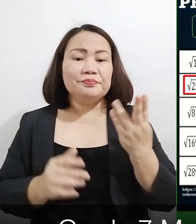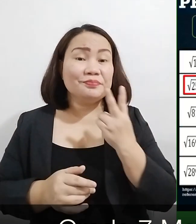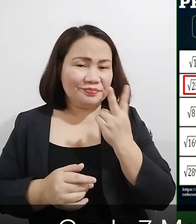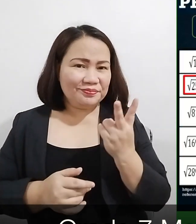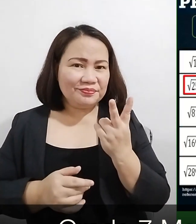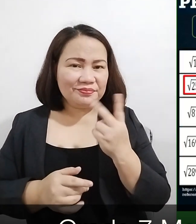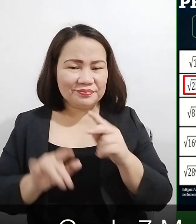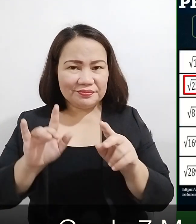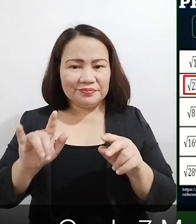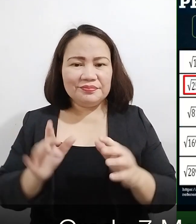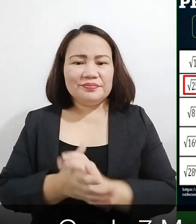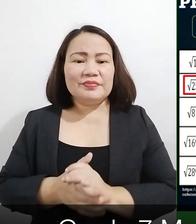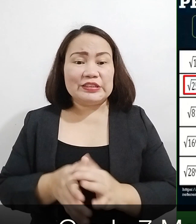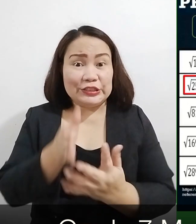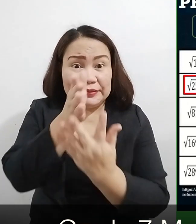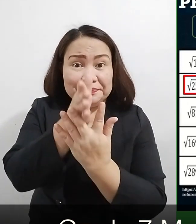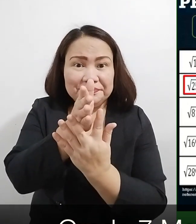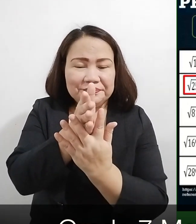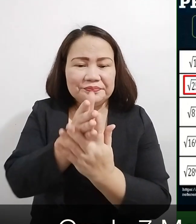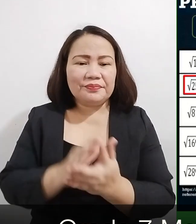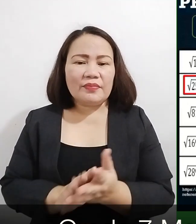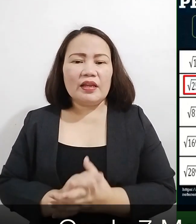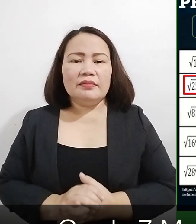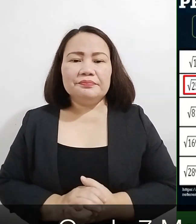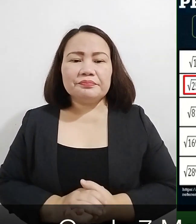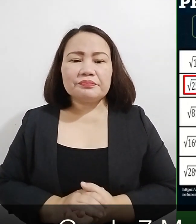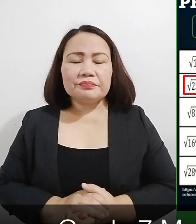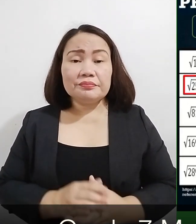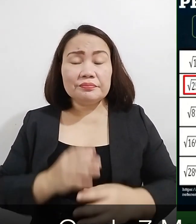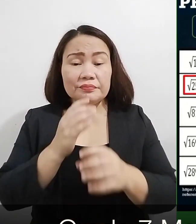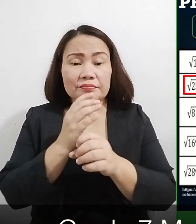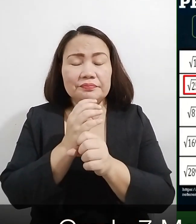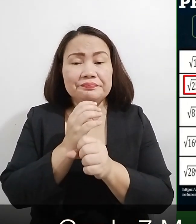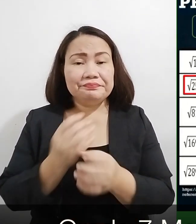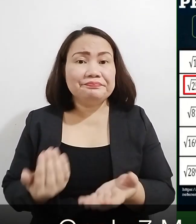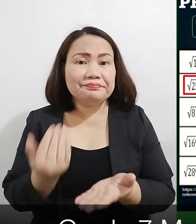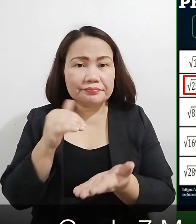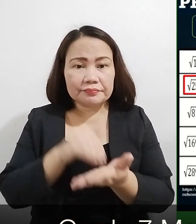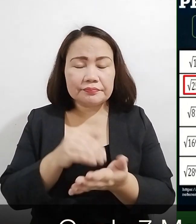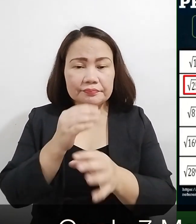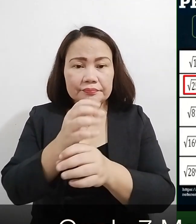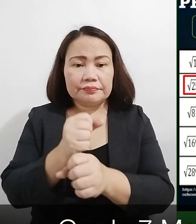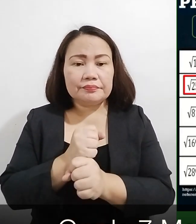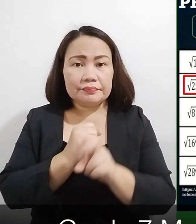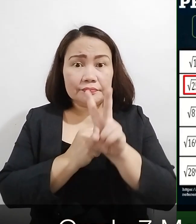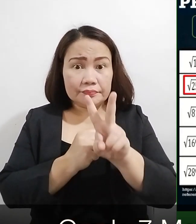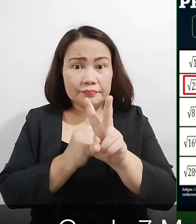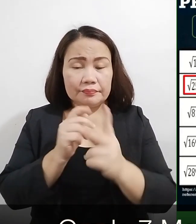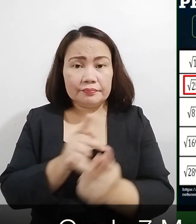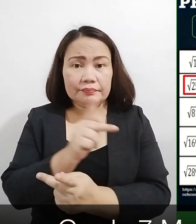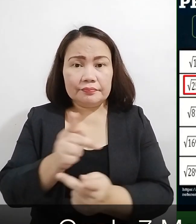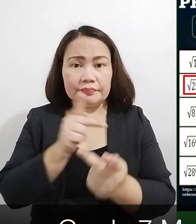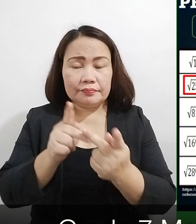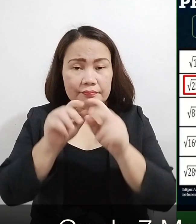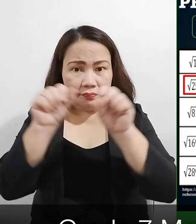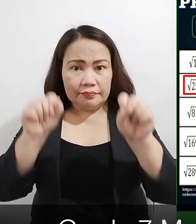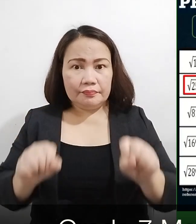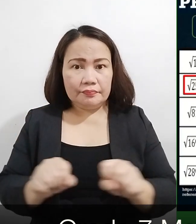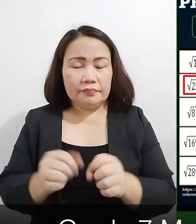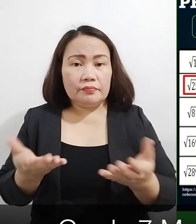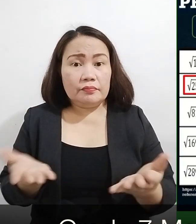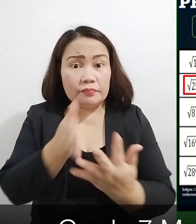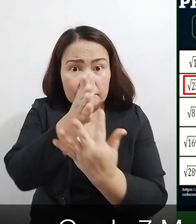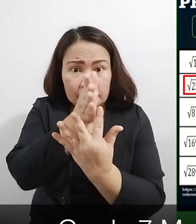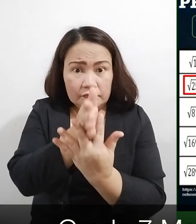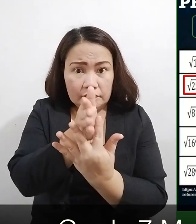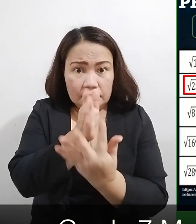less than square root of 36. So, ulitin ko, kukunin po natin yung dalawang perfect squares